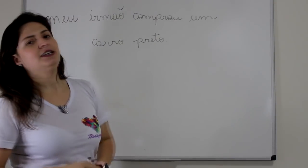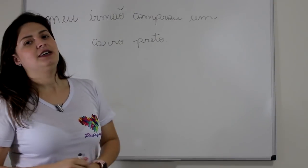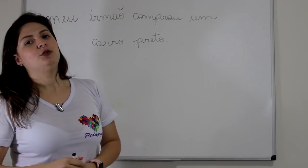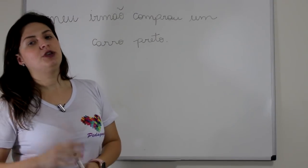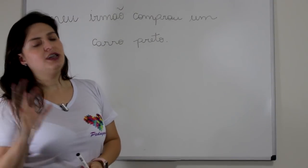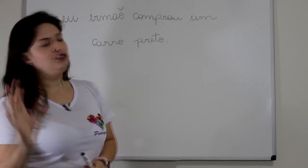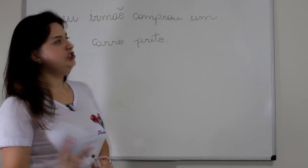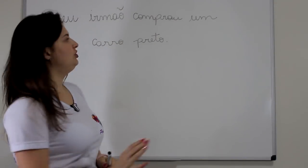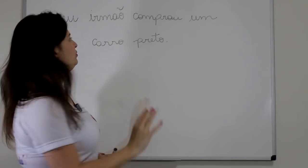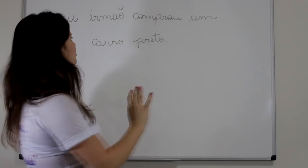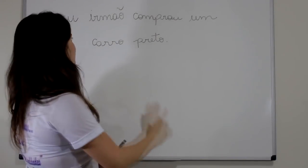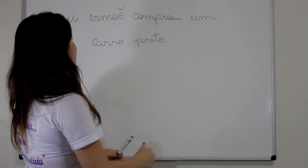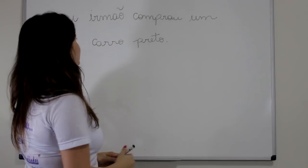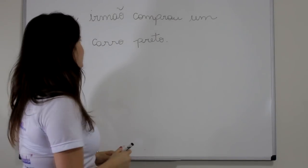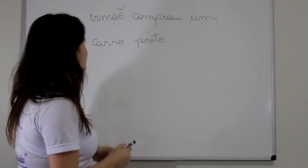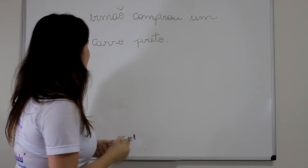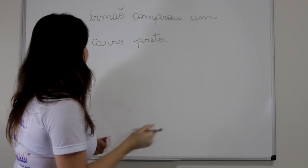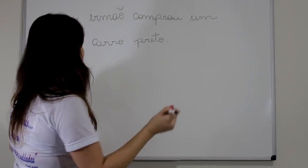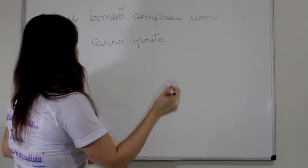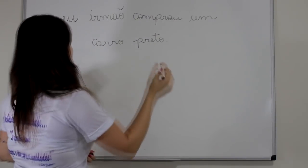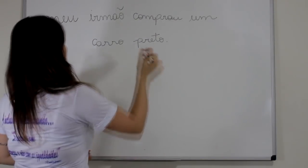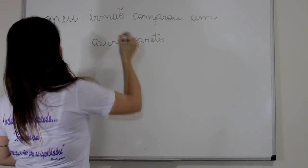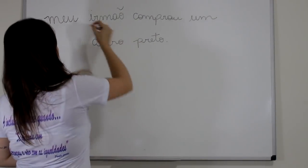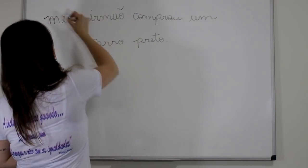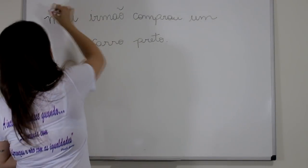o que a gente utiliza aqui? Primeiro